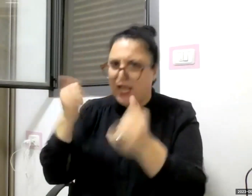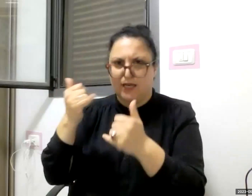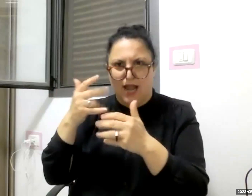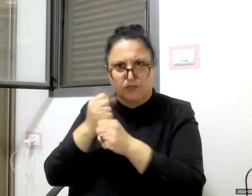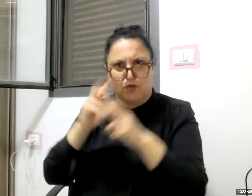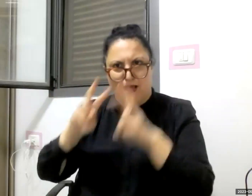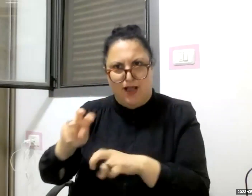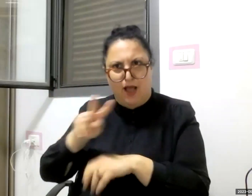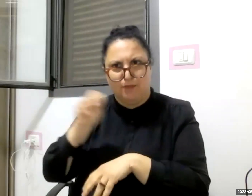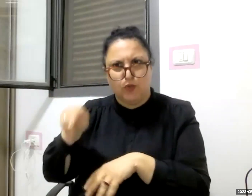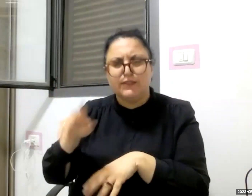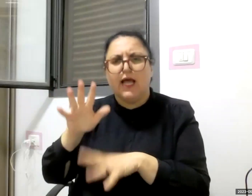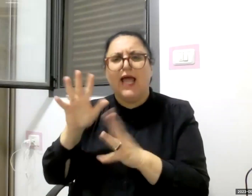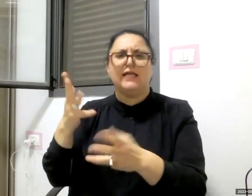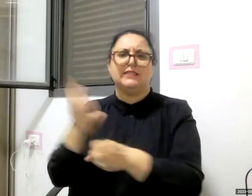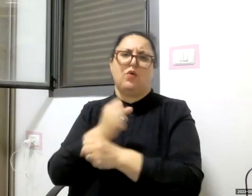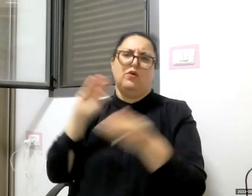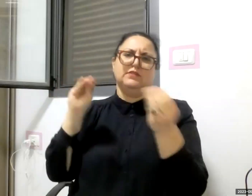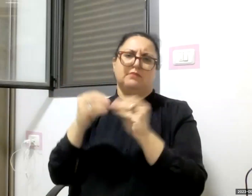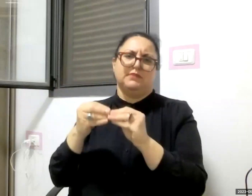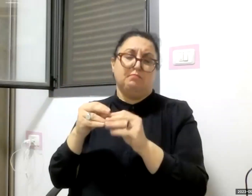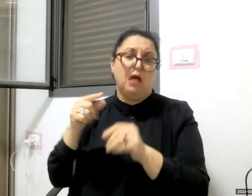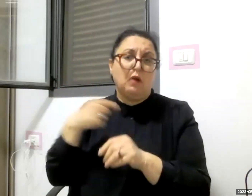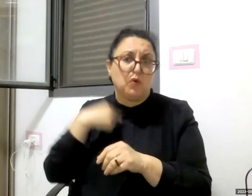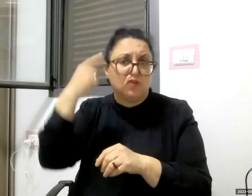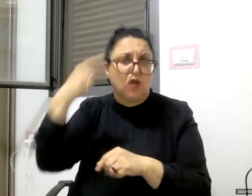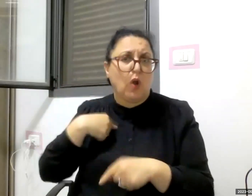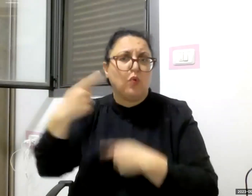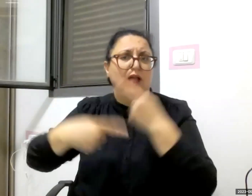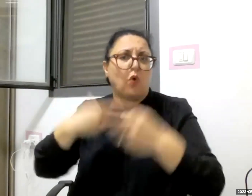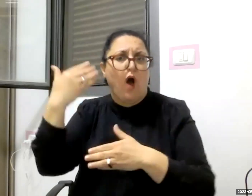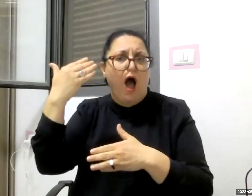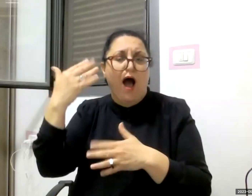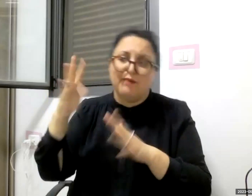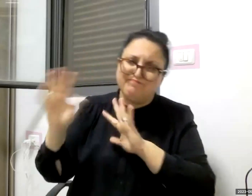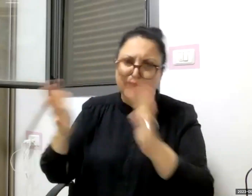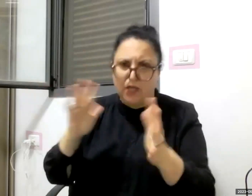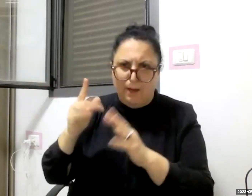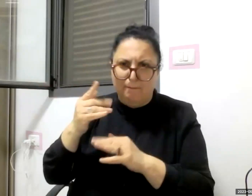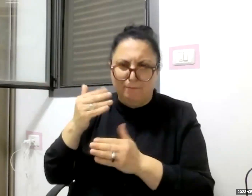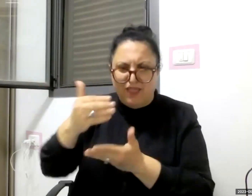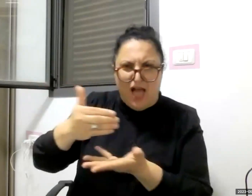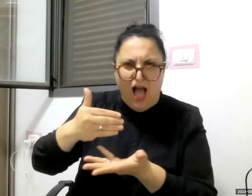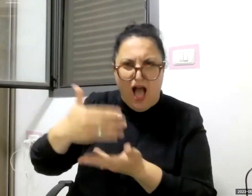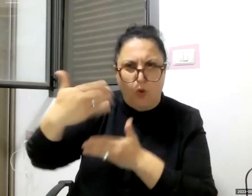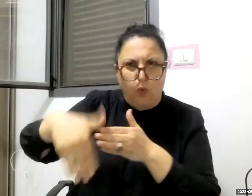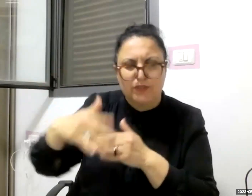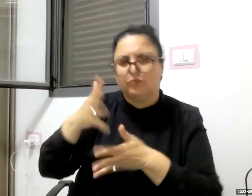מאמצים לזה צריך באמת לעשות מחקר חדש בעניין הזה של איך הצליחו לצמצם אני באמת חושבת